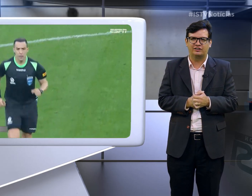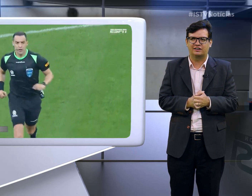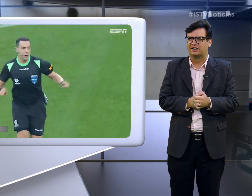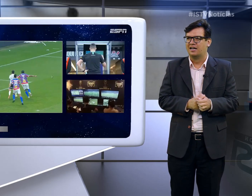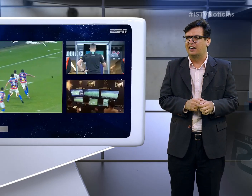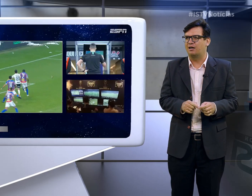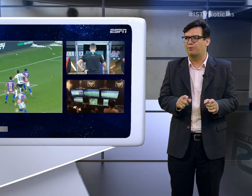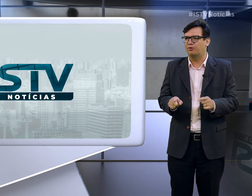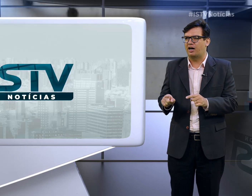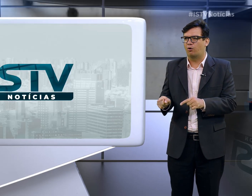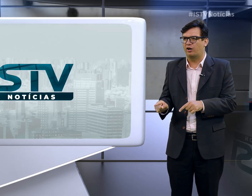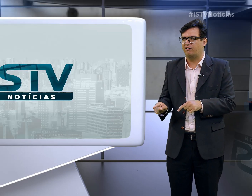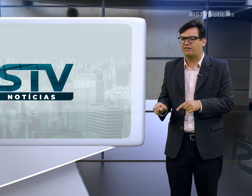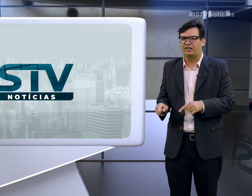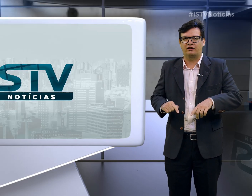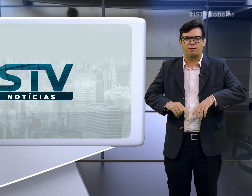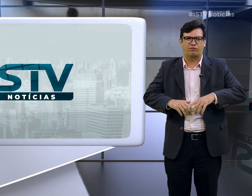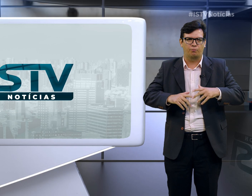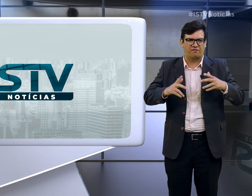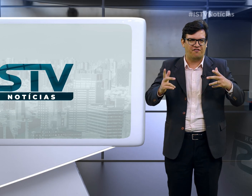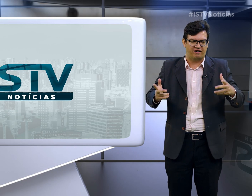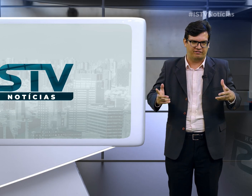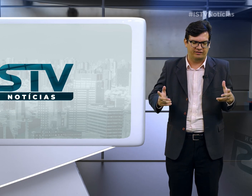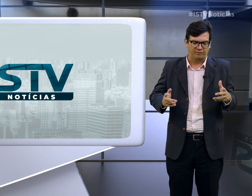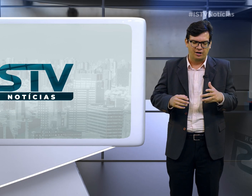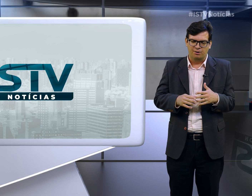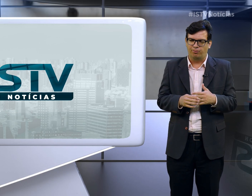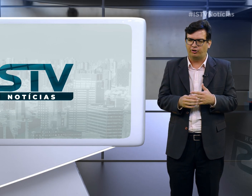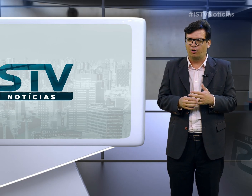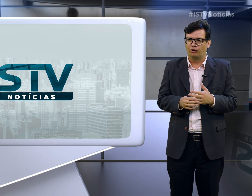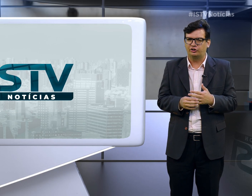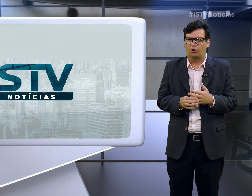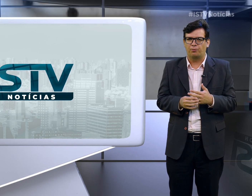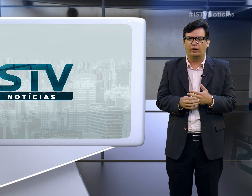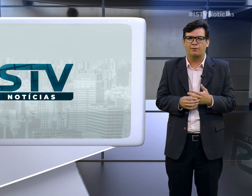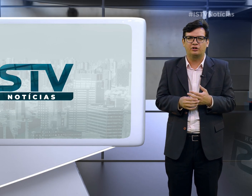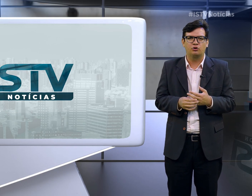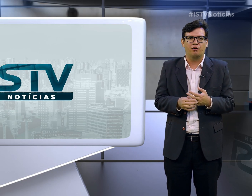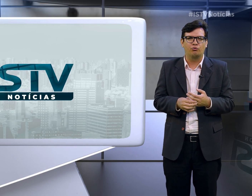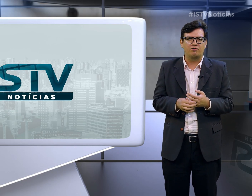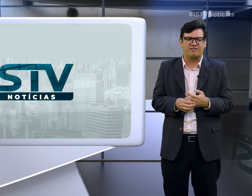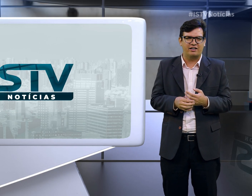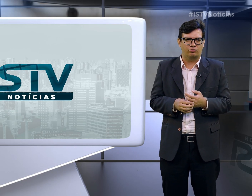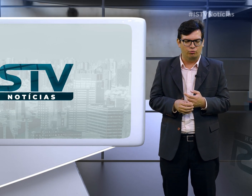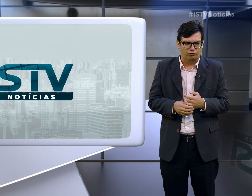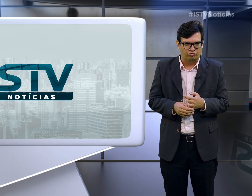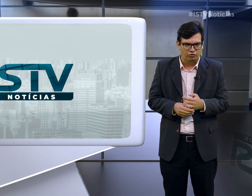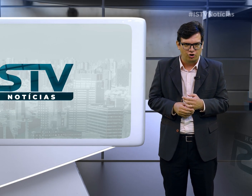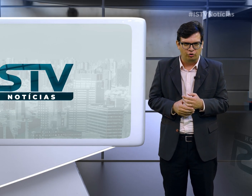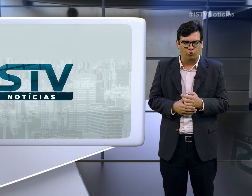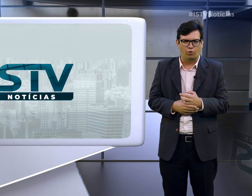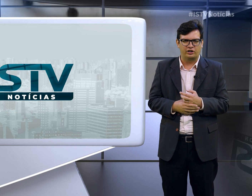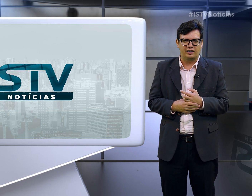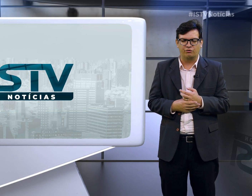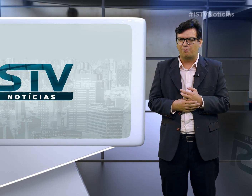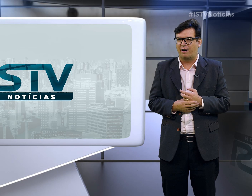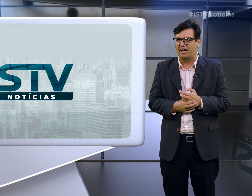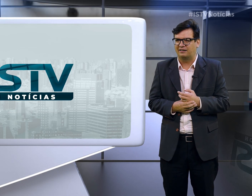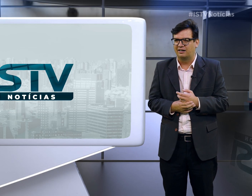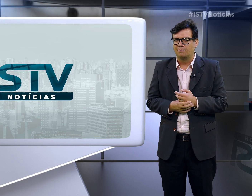Notícias. Lembrando que agora em seguida vai ter uma super festa, porque hoje é o programa de número 200 do Rodrigão da Parada